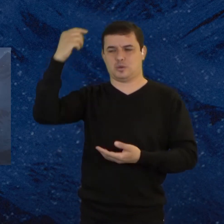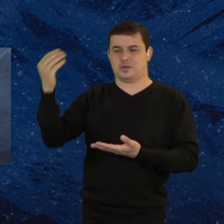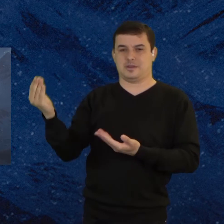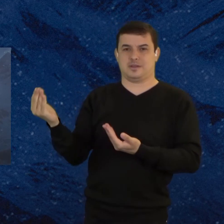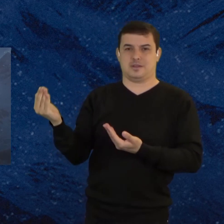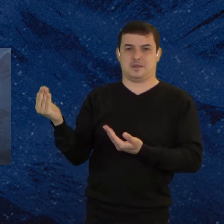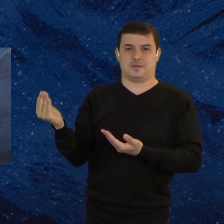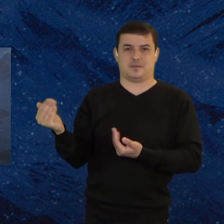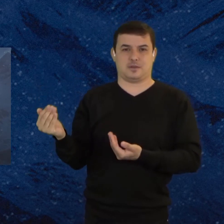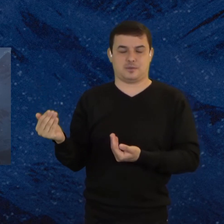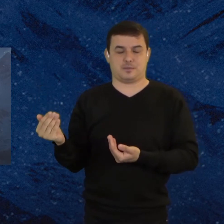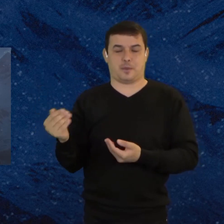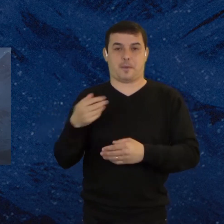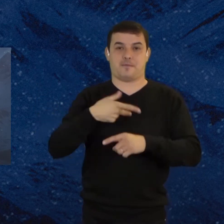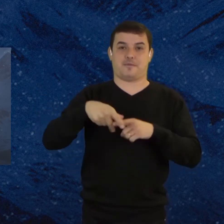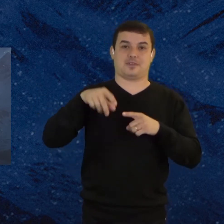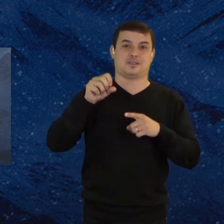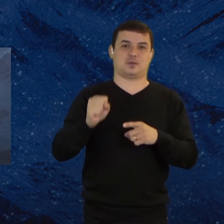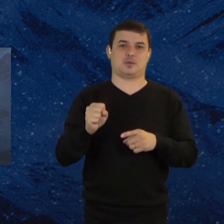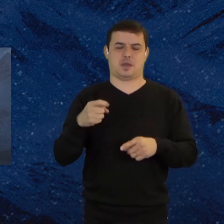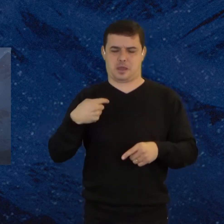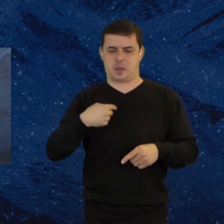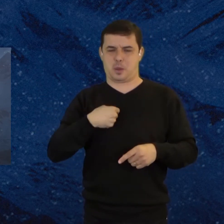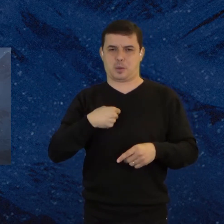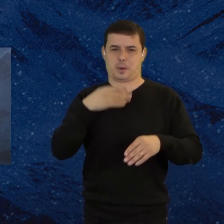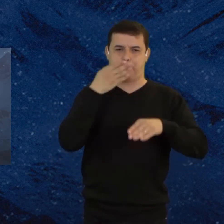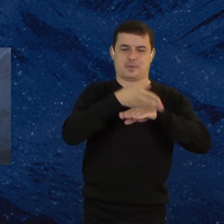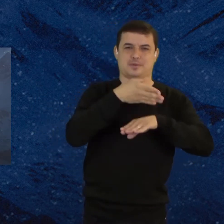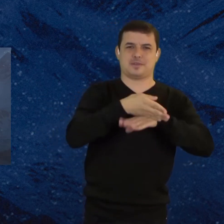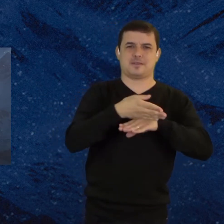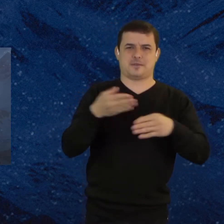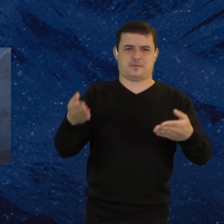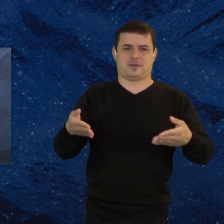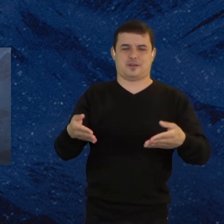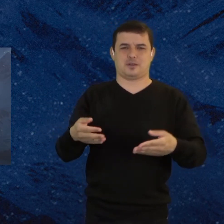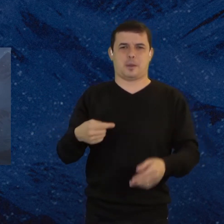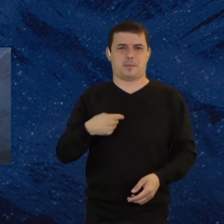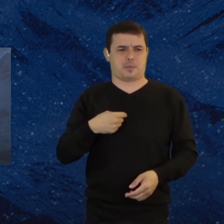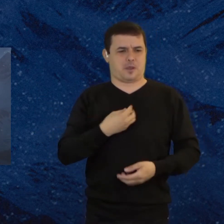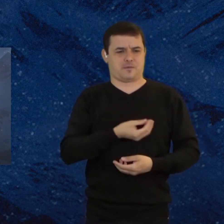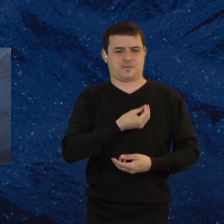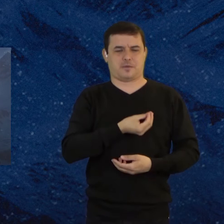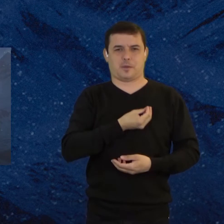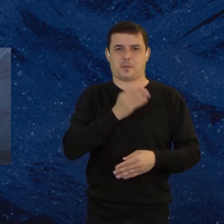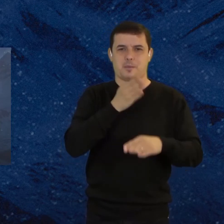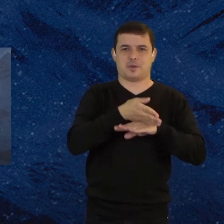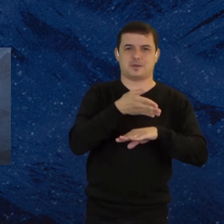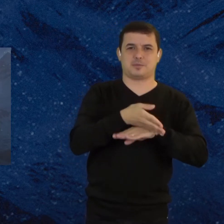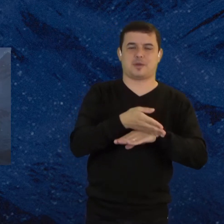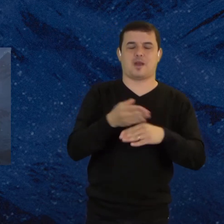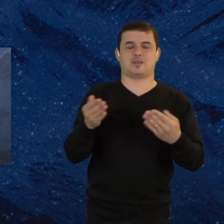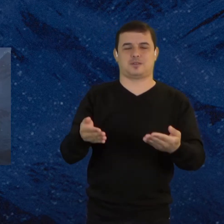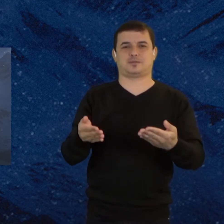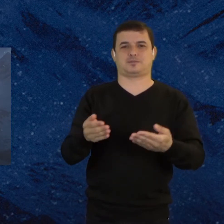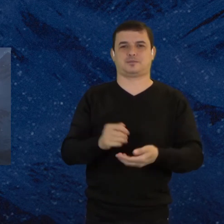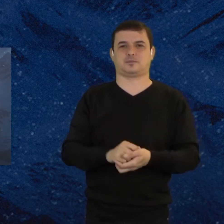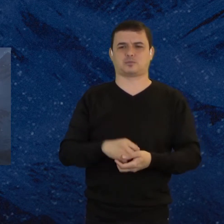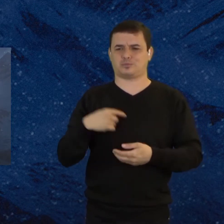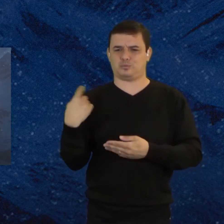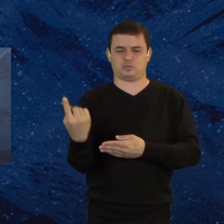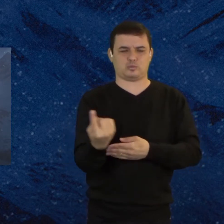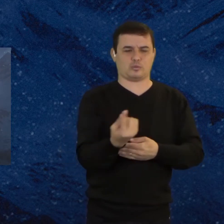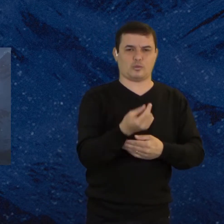quero estar nesse exército. Na verdade, eu já estou nesse exército. E nós queremos todos